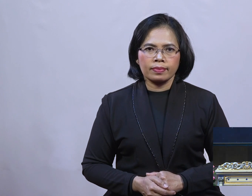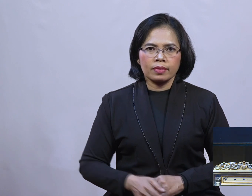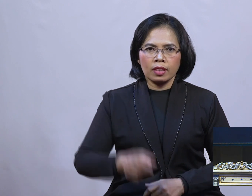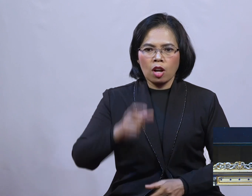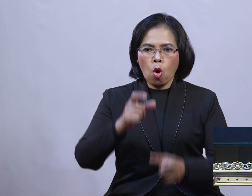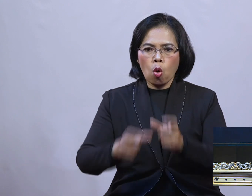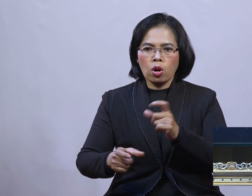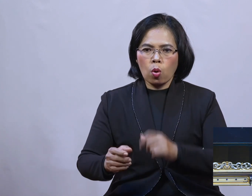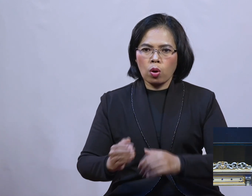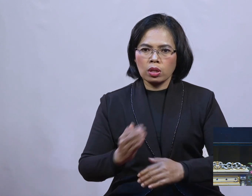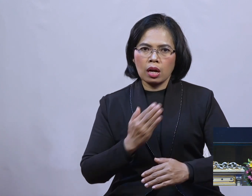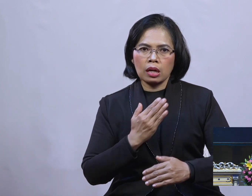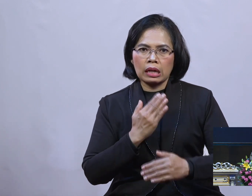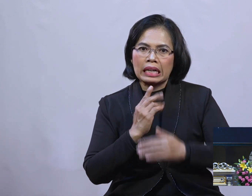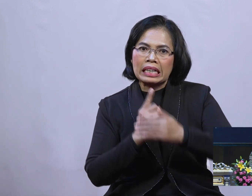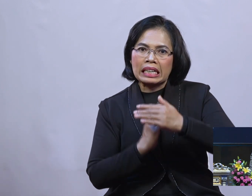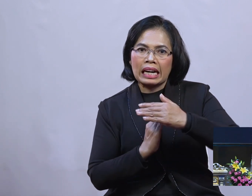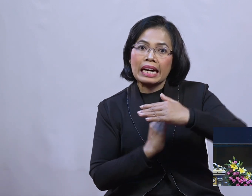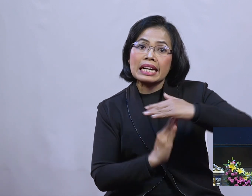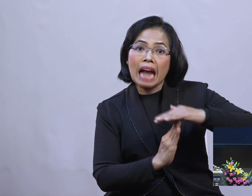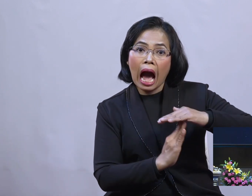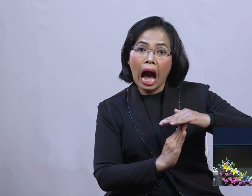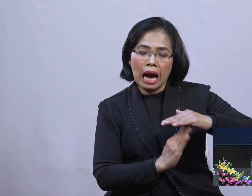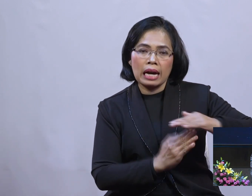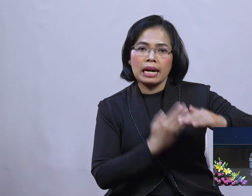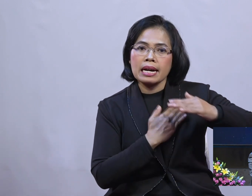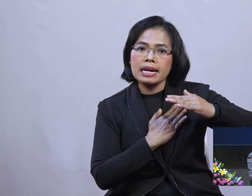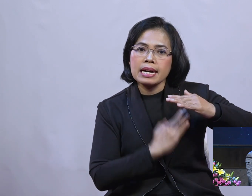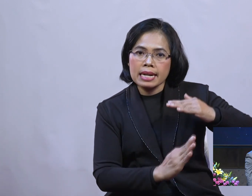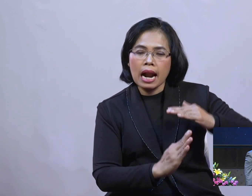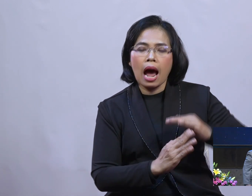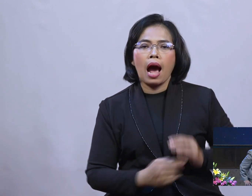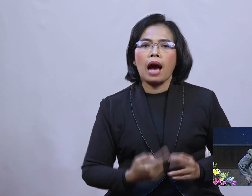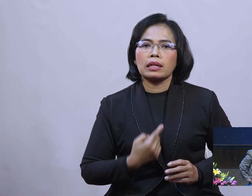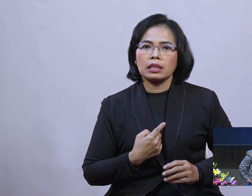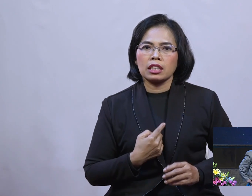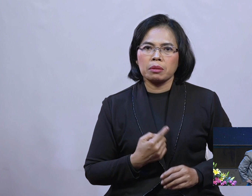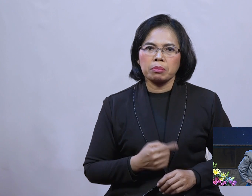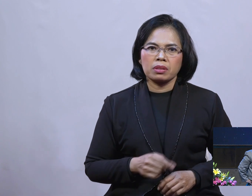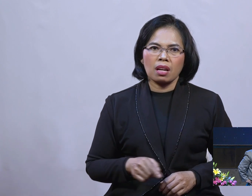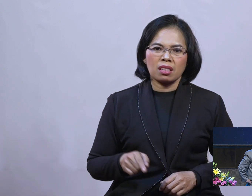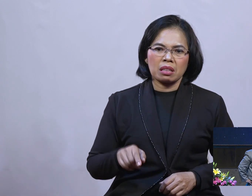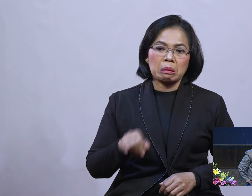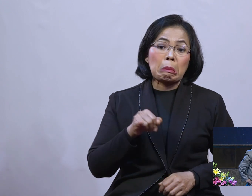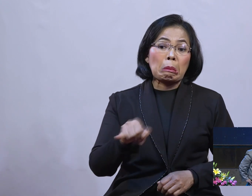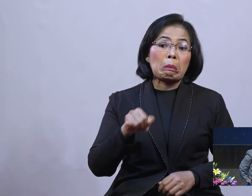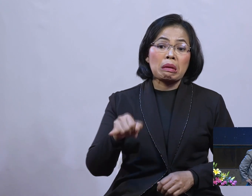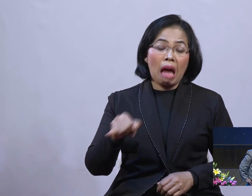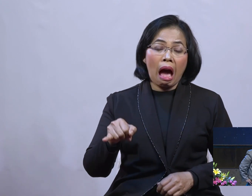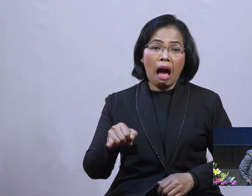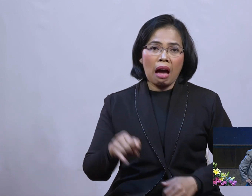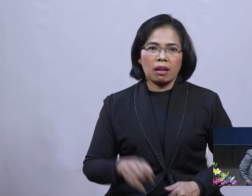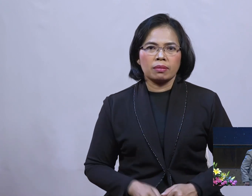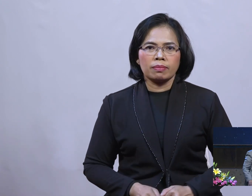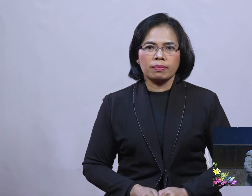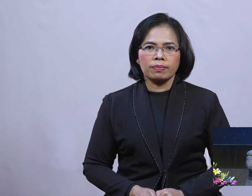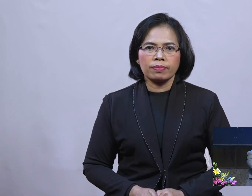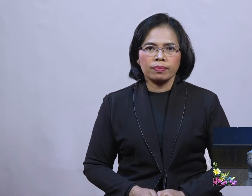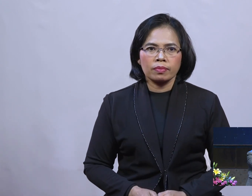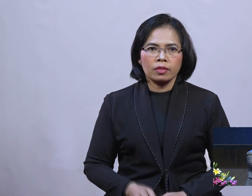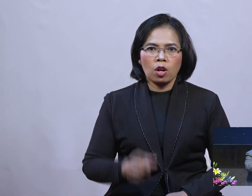Hai orang yang merendahkan diri bisa dihina orang yang merendahkan diri bisa dicurangi orang yang merendahkan diri